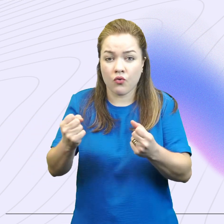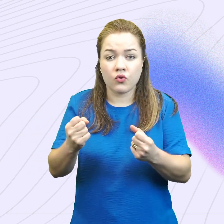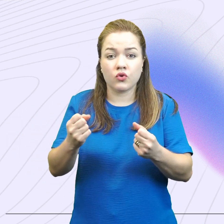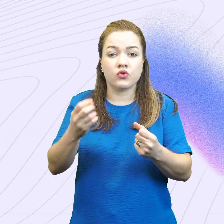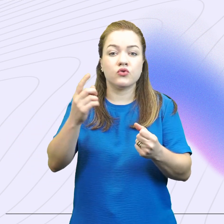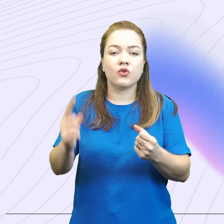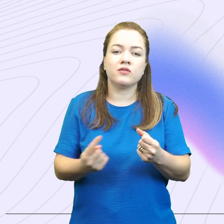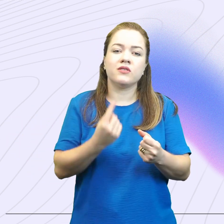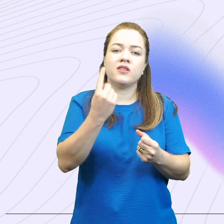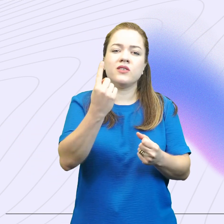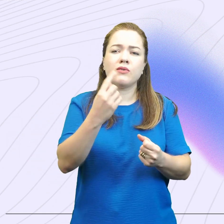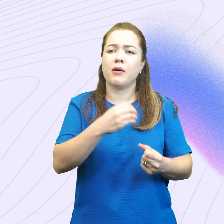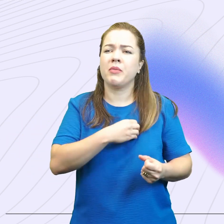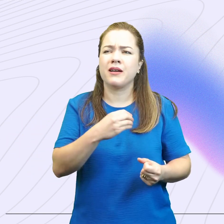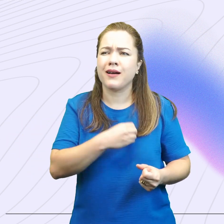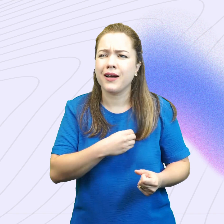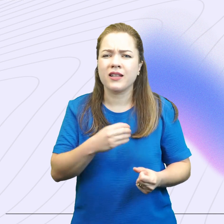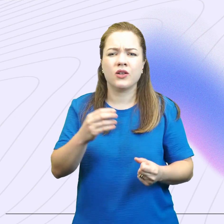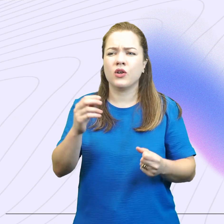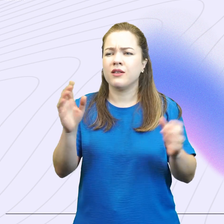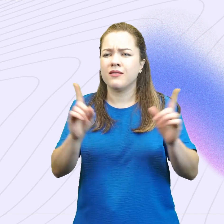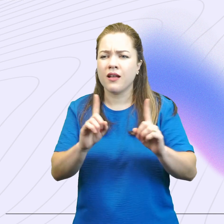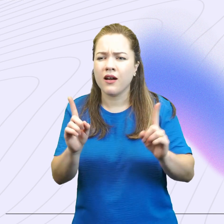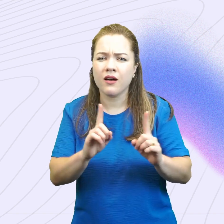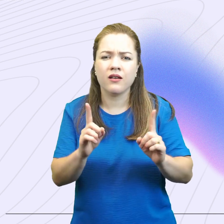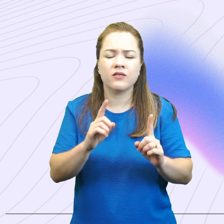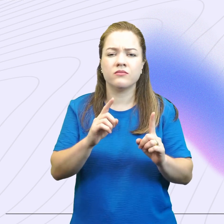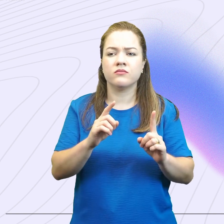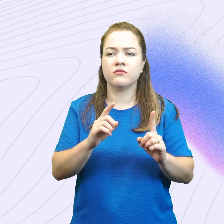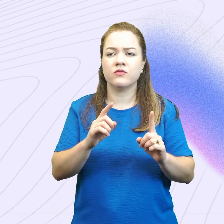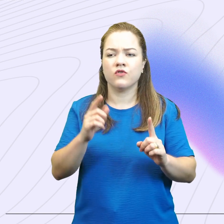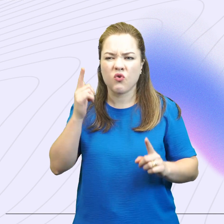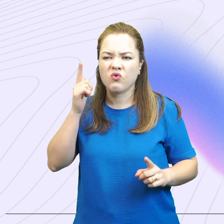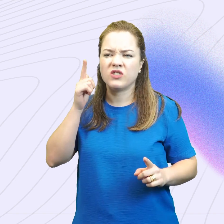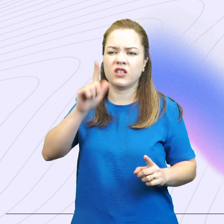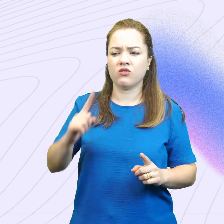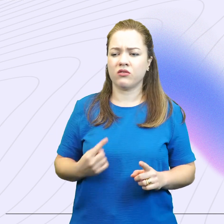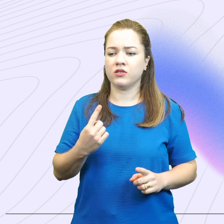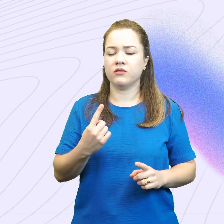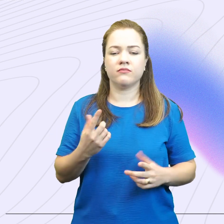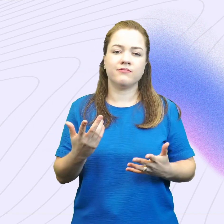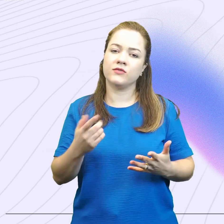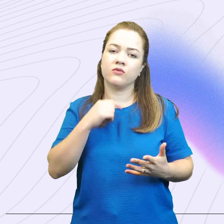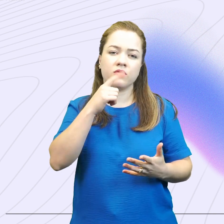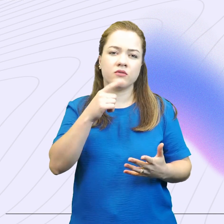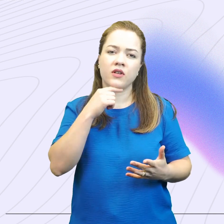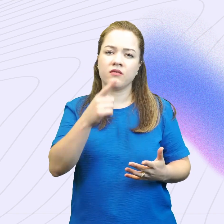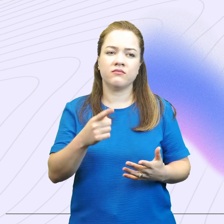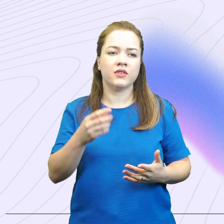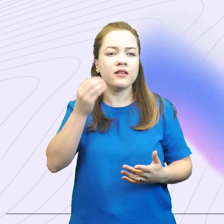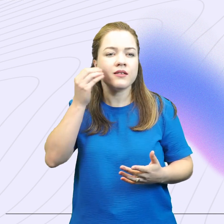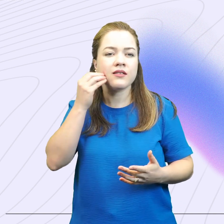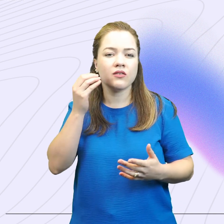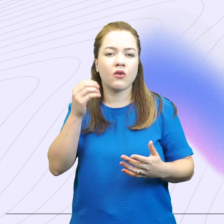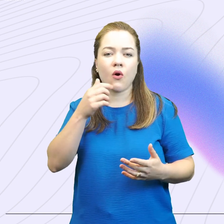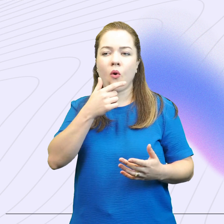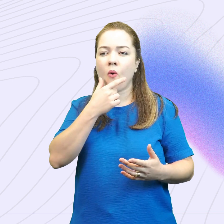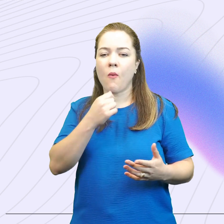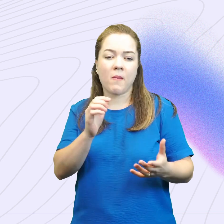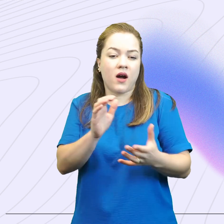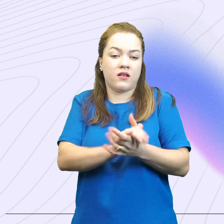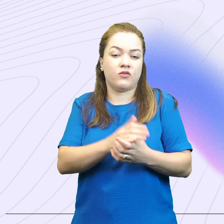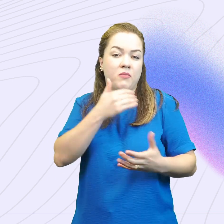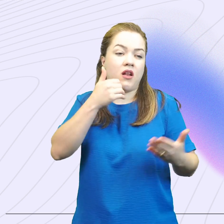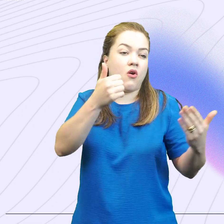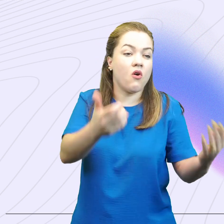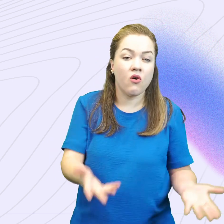pecar mais, ele está tentando fazer algo relevante, ele está tentando ser um marido melhor.